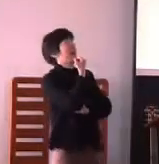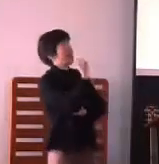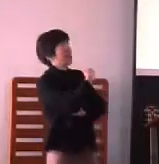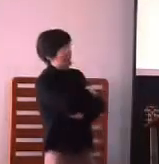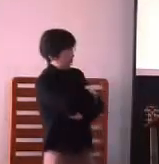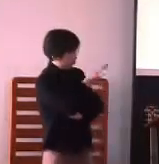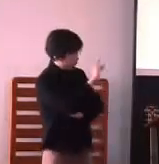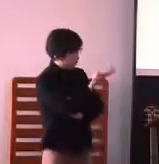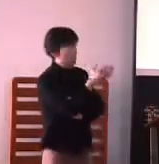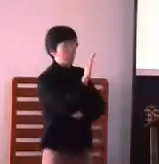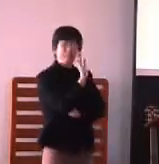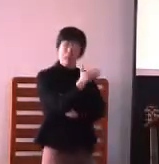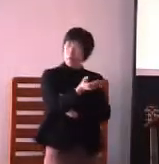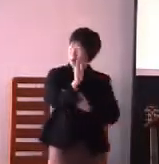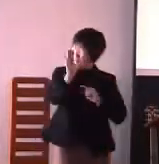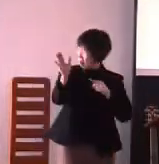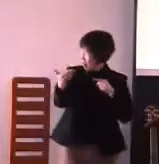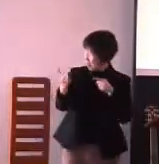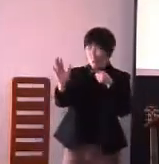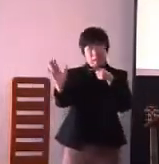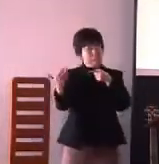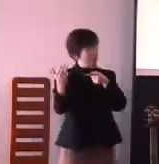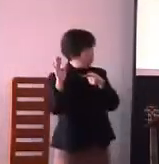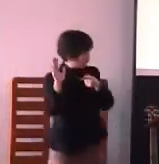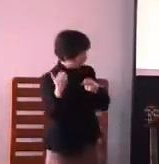普通の人、けれどもね、けれども、